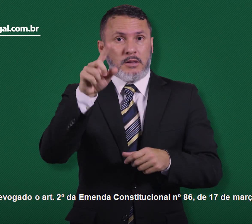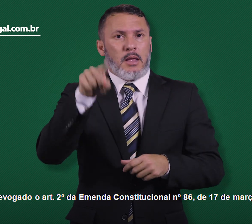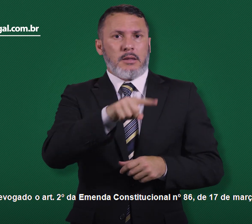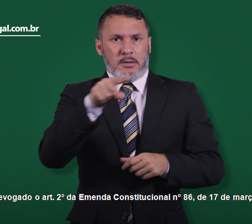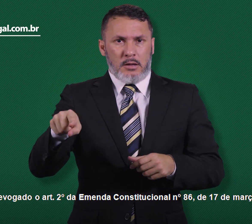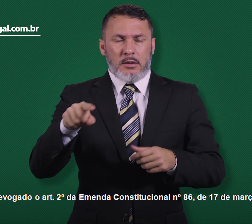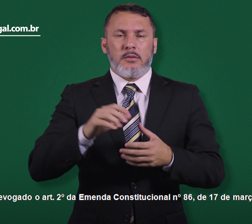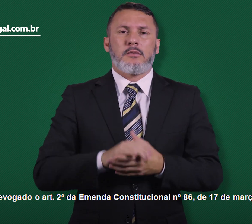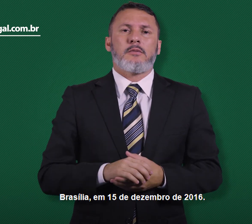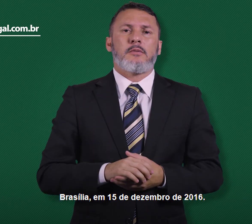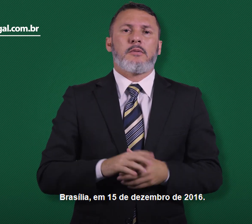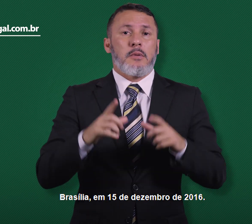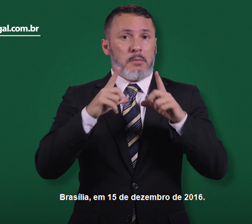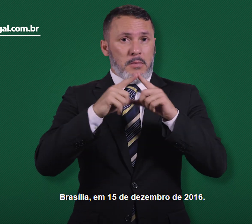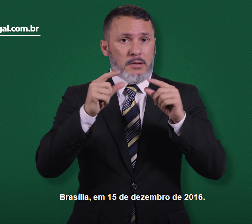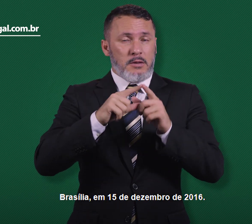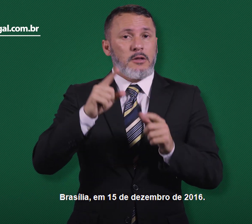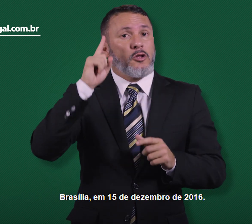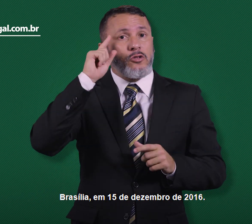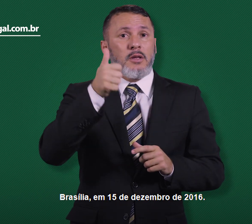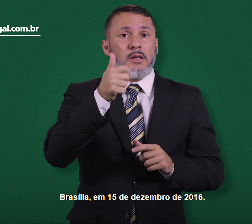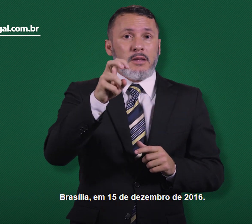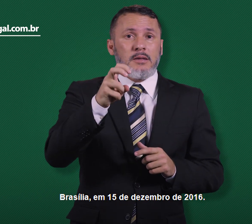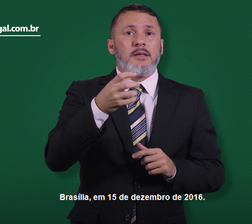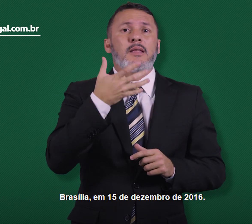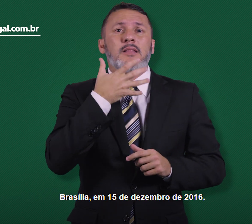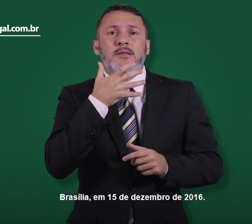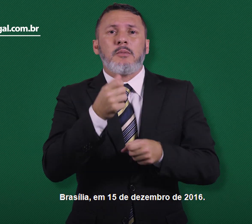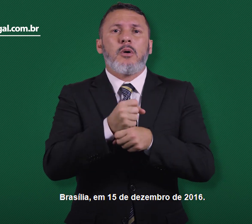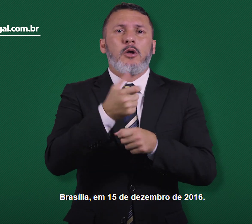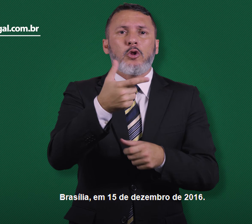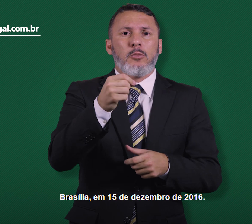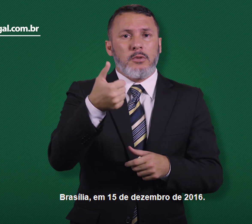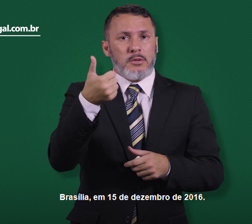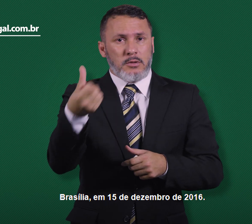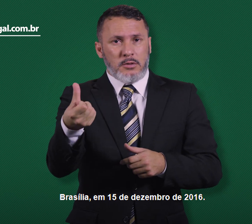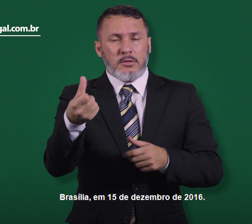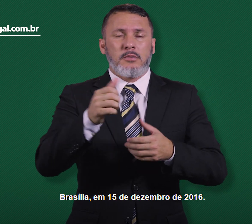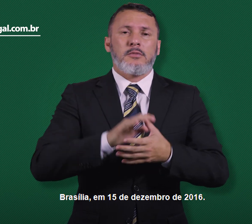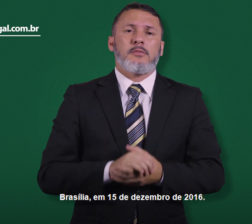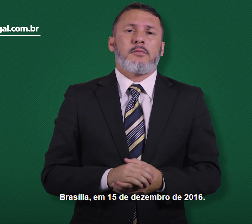2015. Brasília, em 15 de dezembro de 2016.